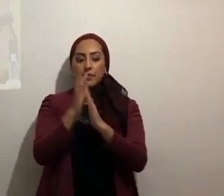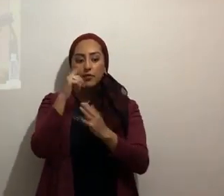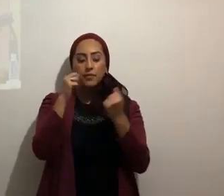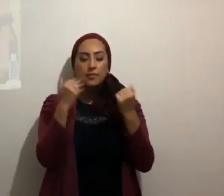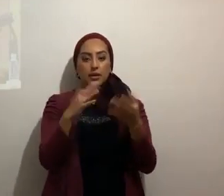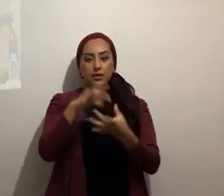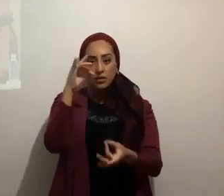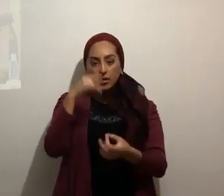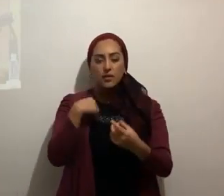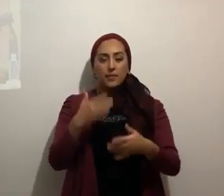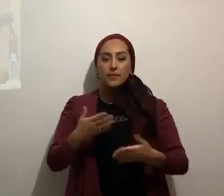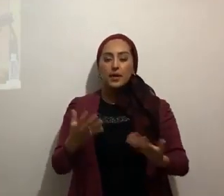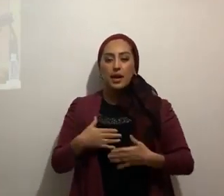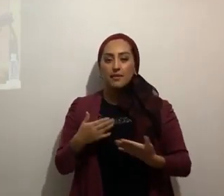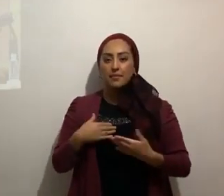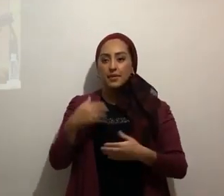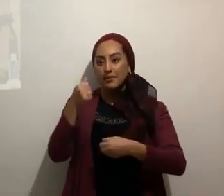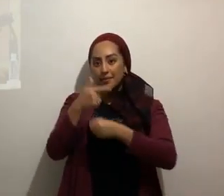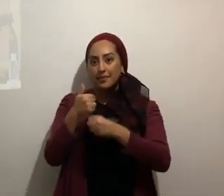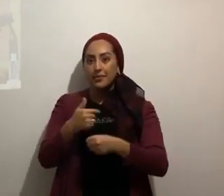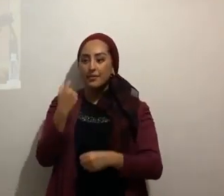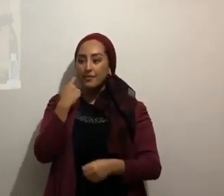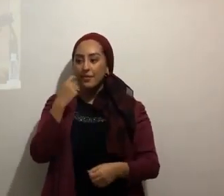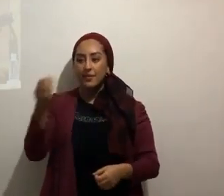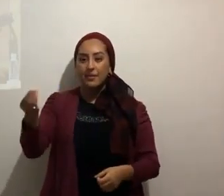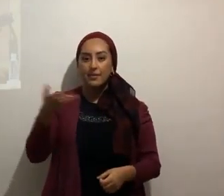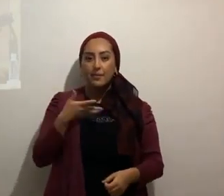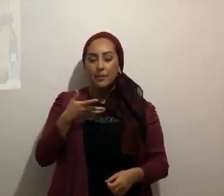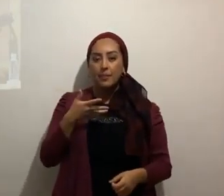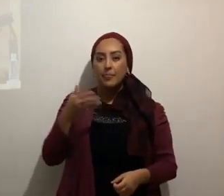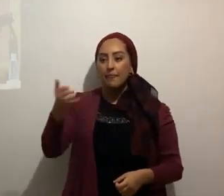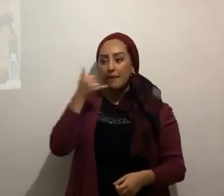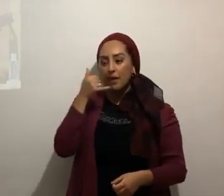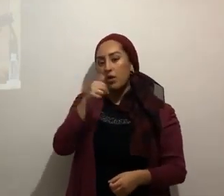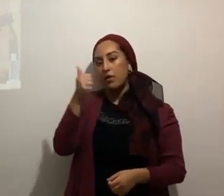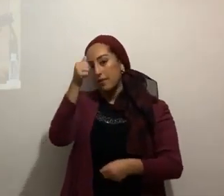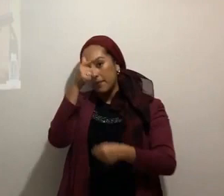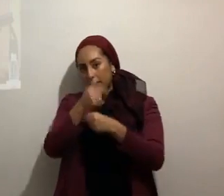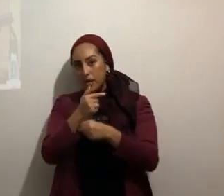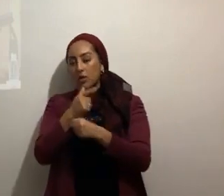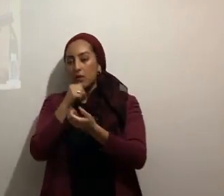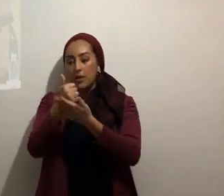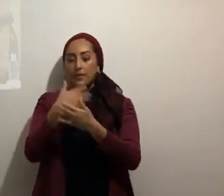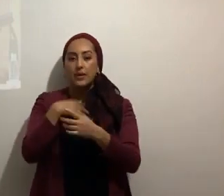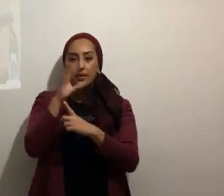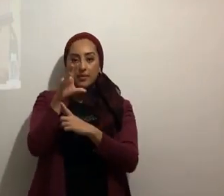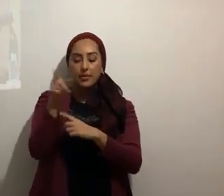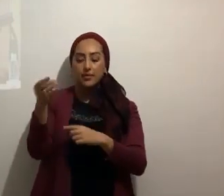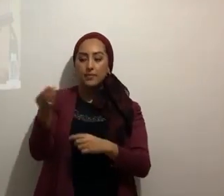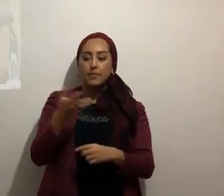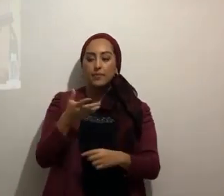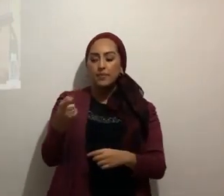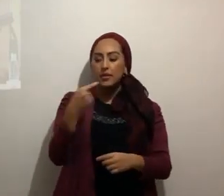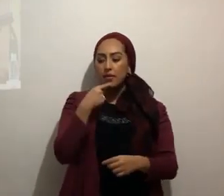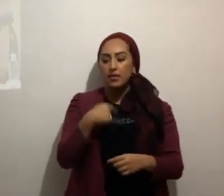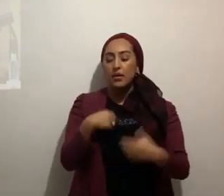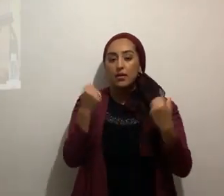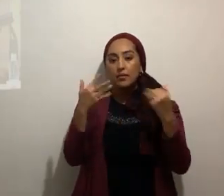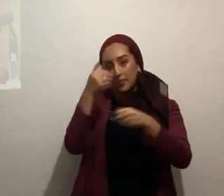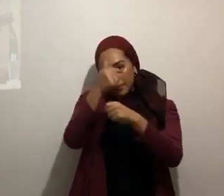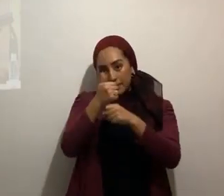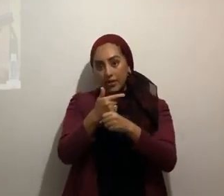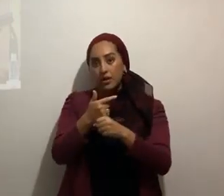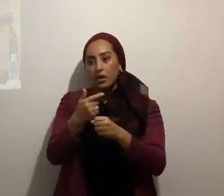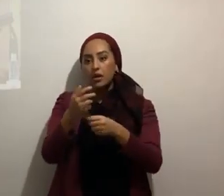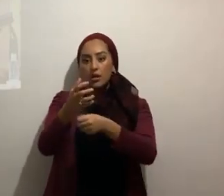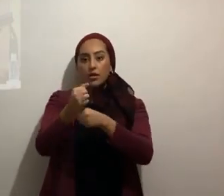y yo estoy muy contento. Me daban el reporte hace ratito los amados ancianos y otros hermanos que me ayudan a transmitir, de que muchos hermanos están